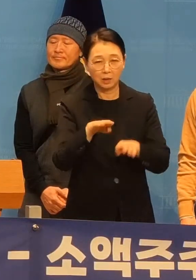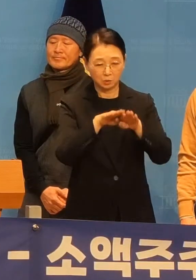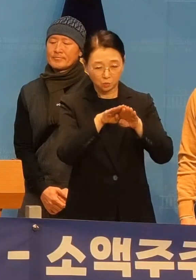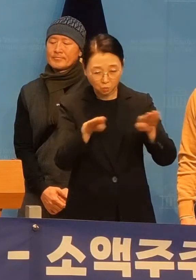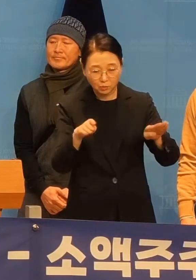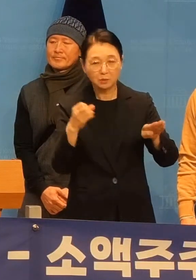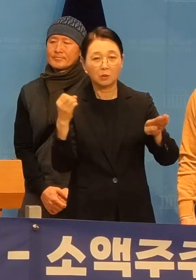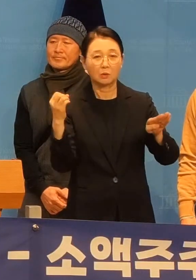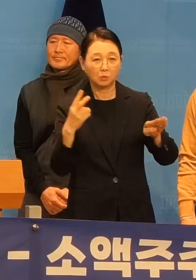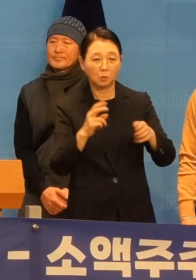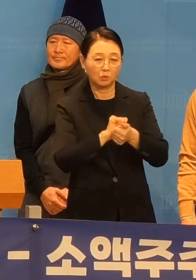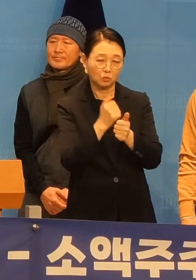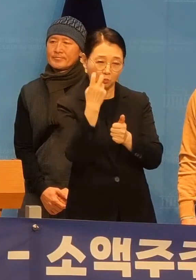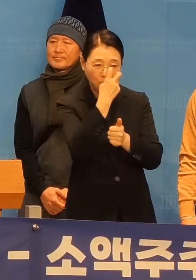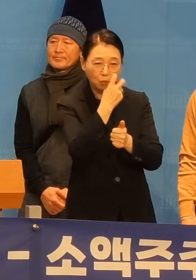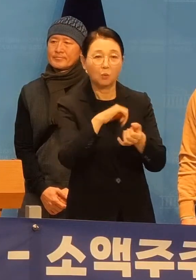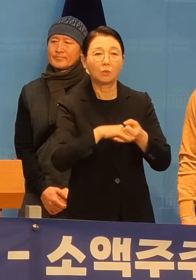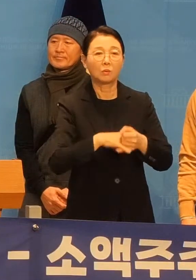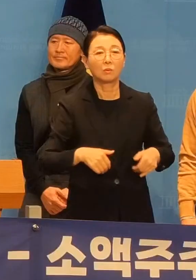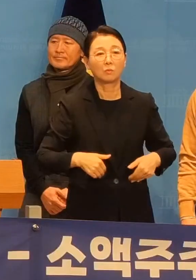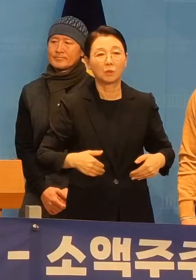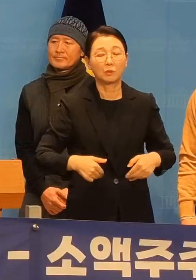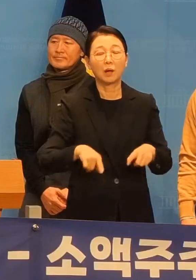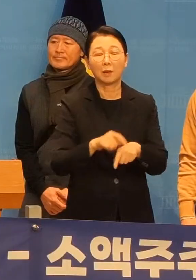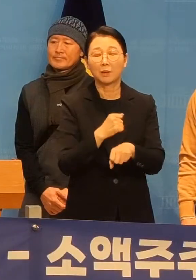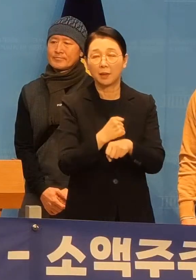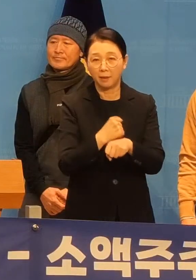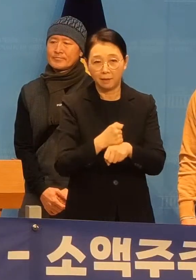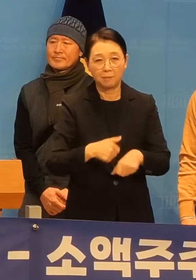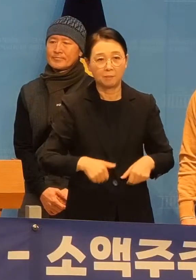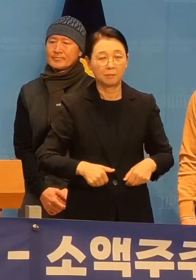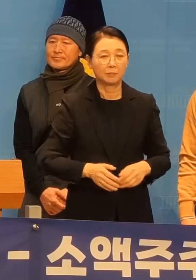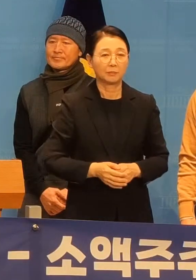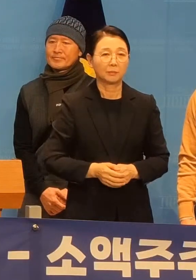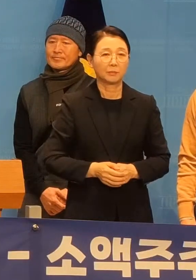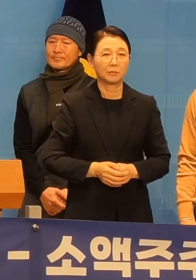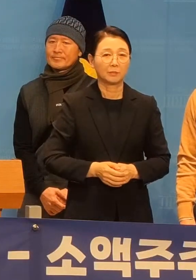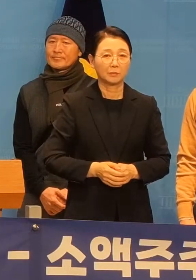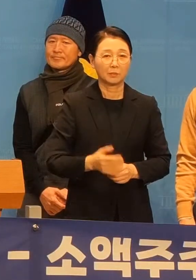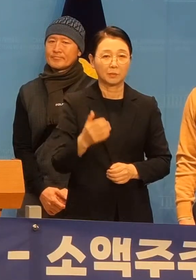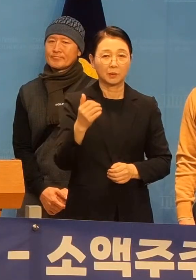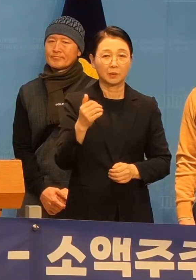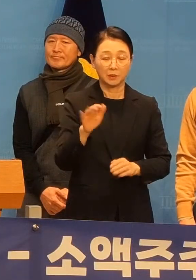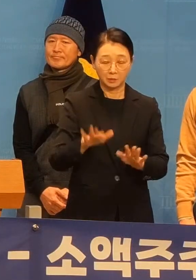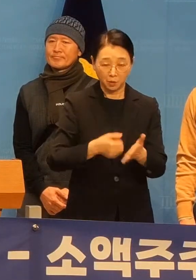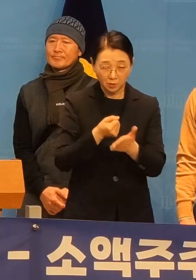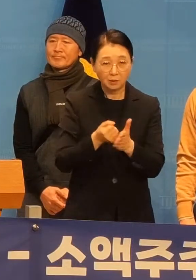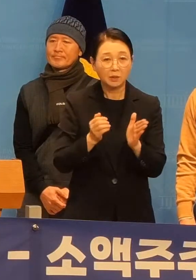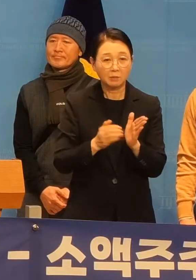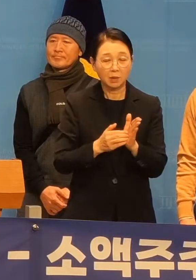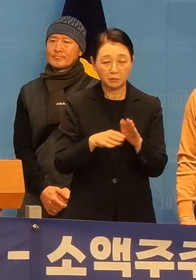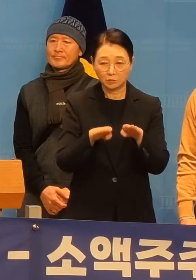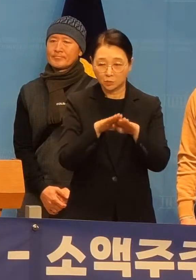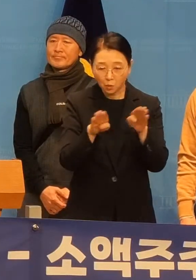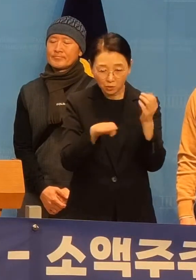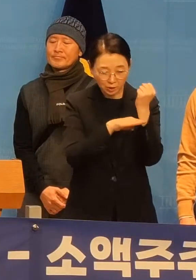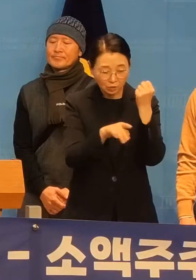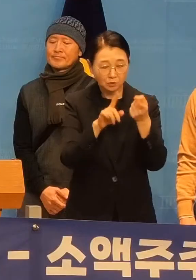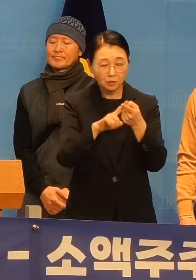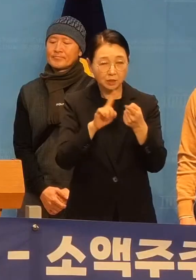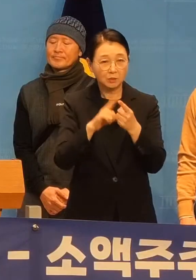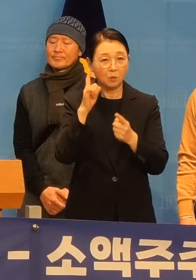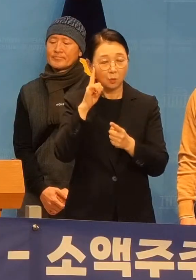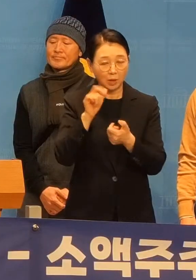그리고 주주 보호가 반드시 함께 가야만 합니다. 한화의 이번 결단은 공정한 기준에 따라 자녀